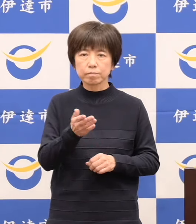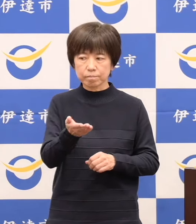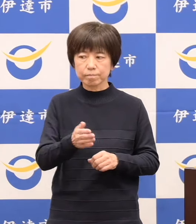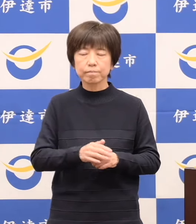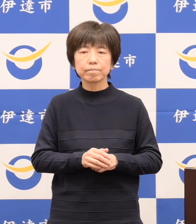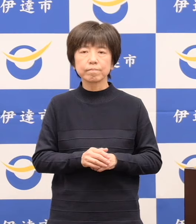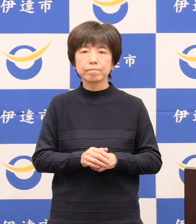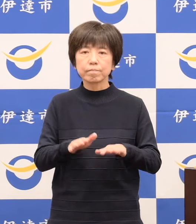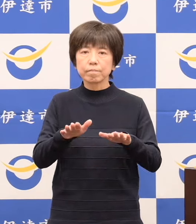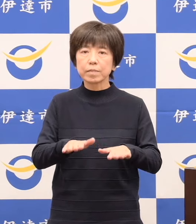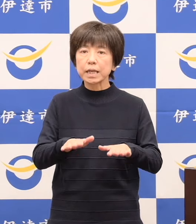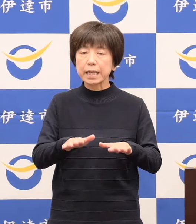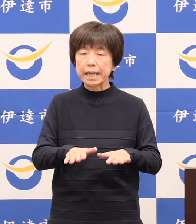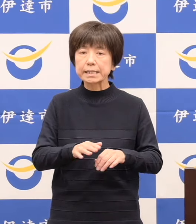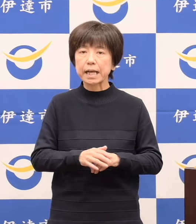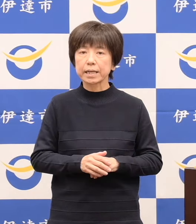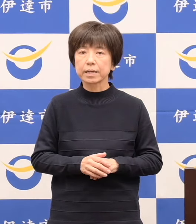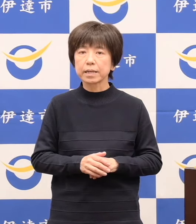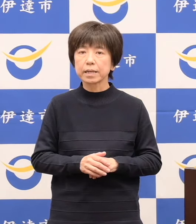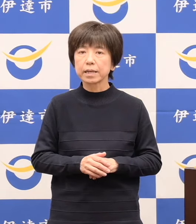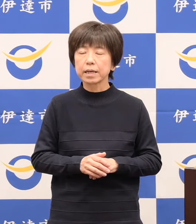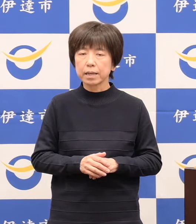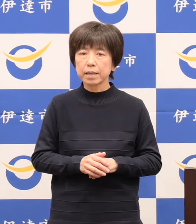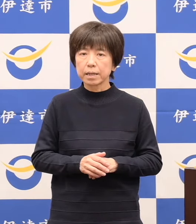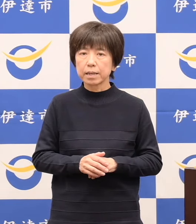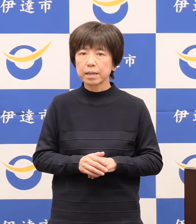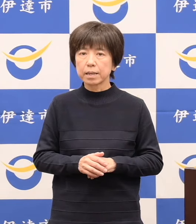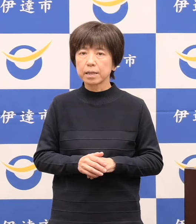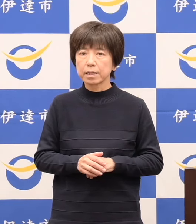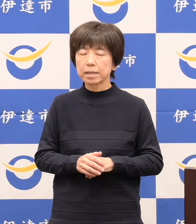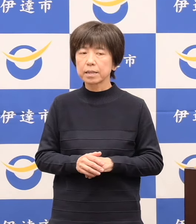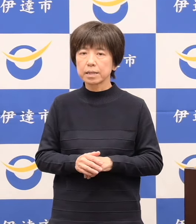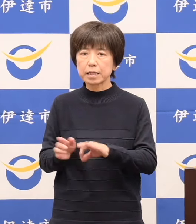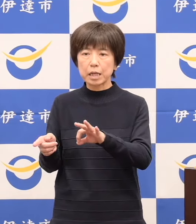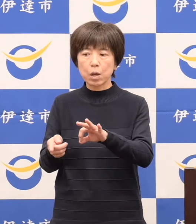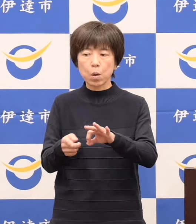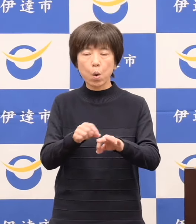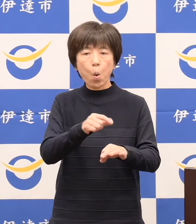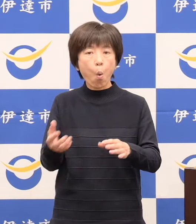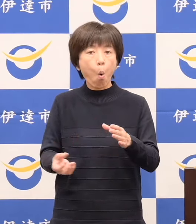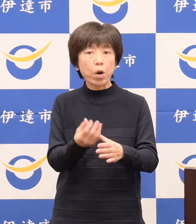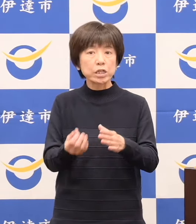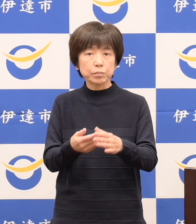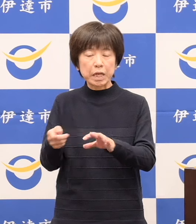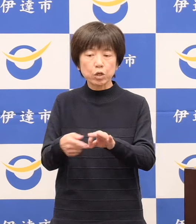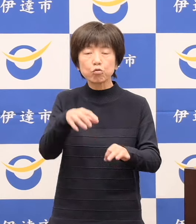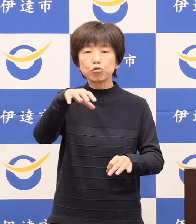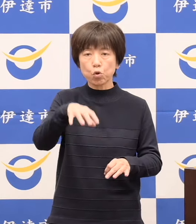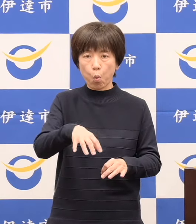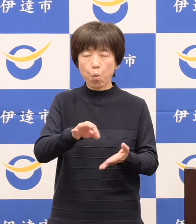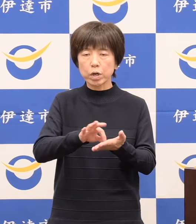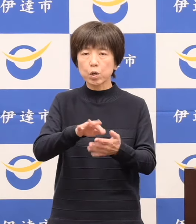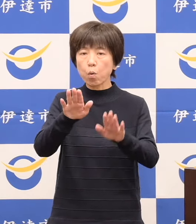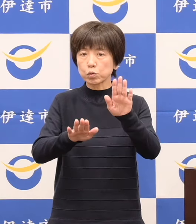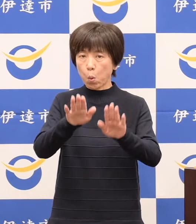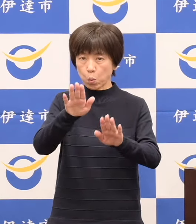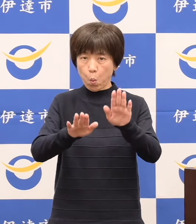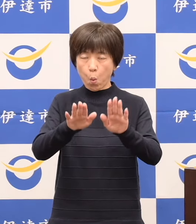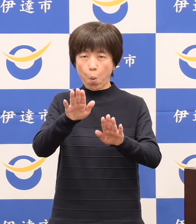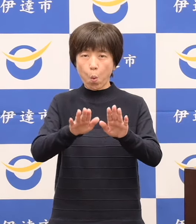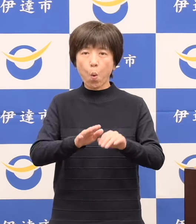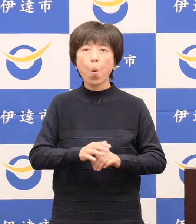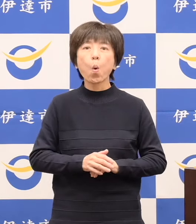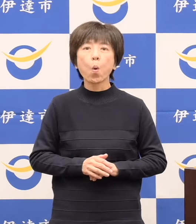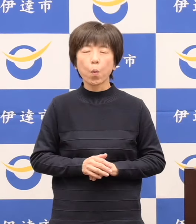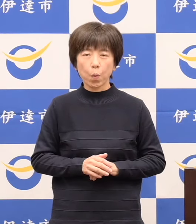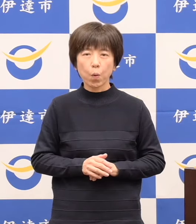現在のこの総理フュージョンの、まあ、年間の利用状況、大会とか、まあ、そういったものがど